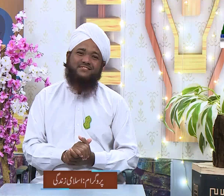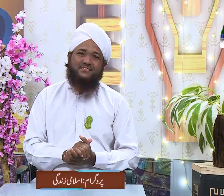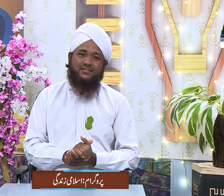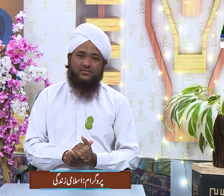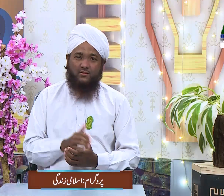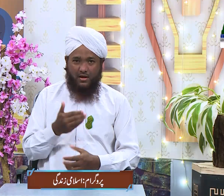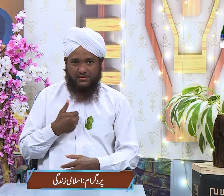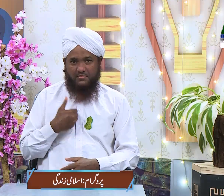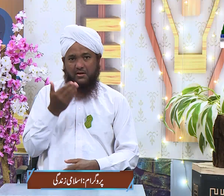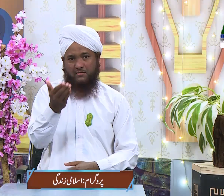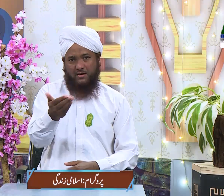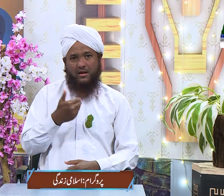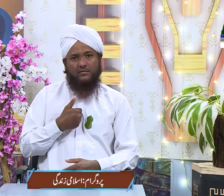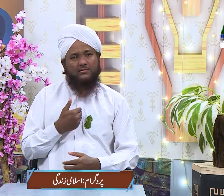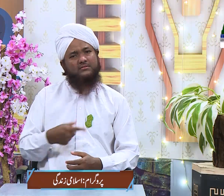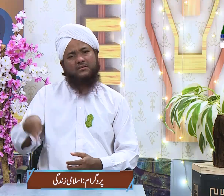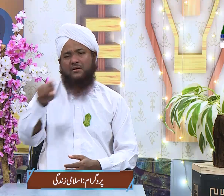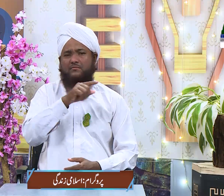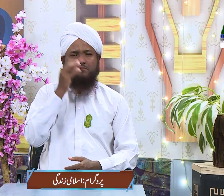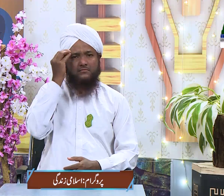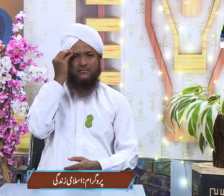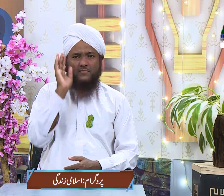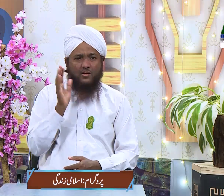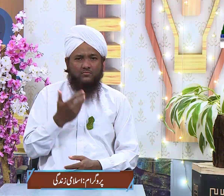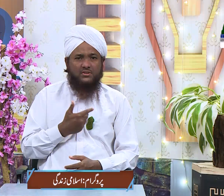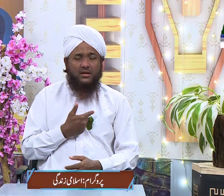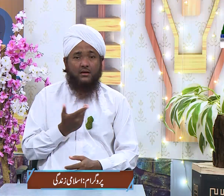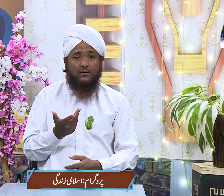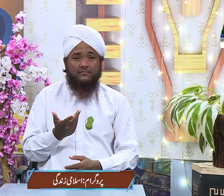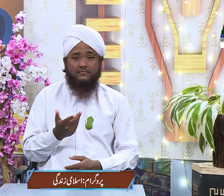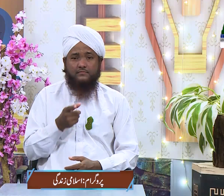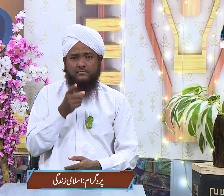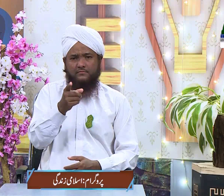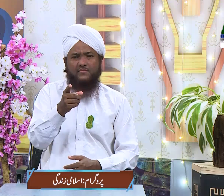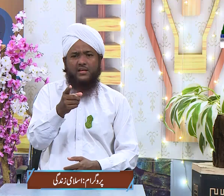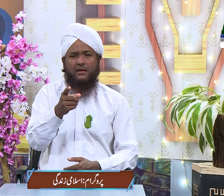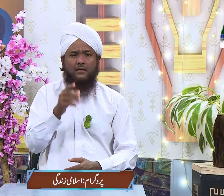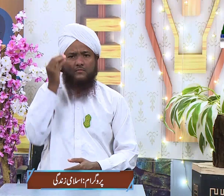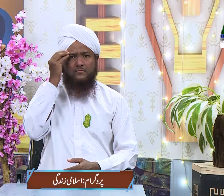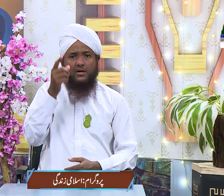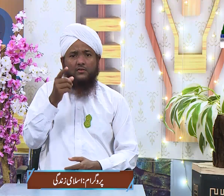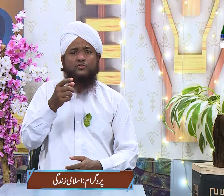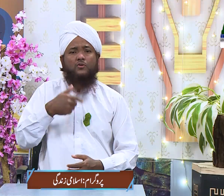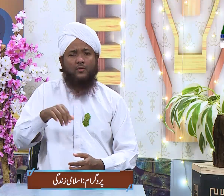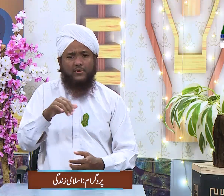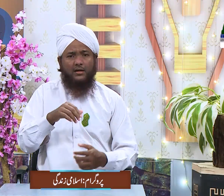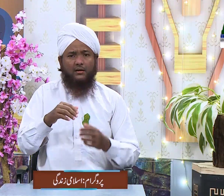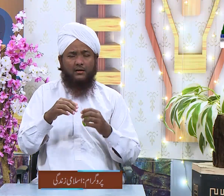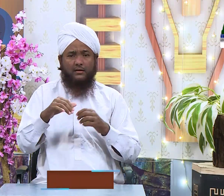اخلاقی رویہ ہے، وہ ہم سب کے سامنے ہے۔ ہم انجان لوگوں سے تو دور کی بات ہے، ہمارا جو اخلاقی رویہ ہے